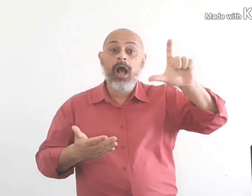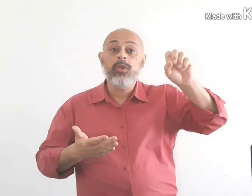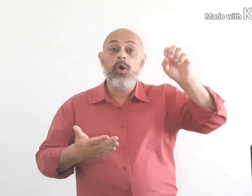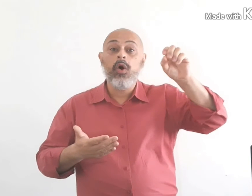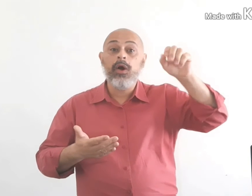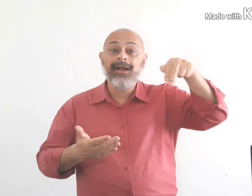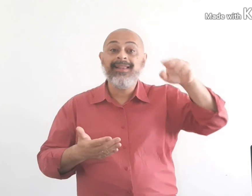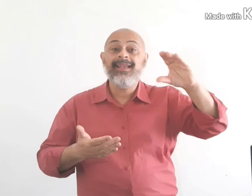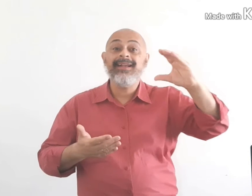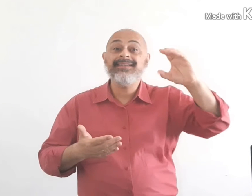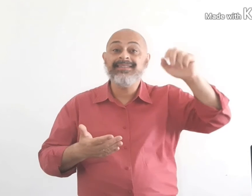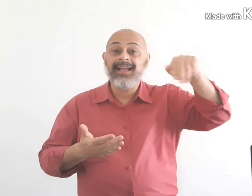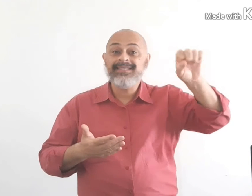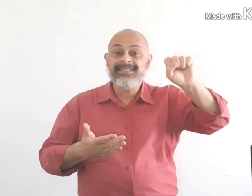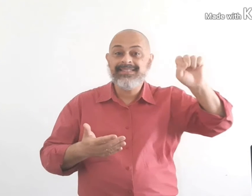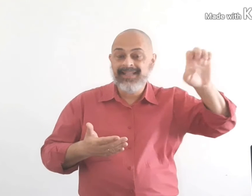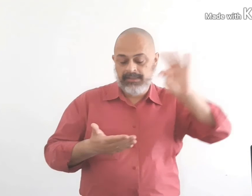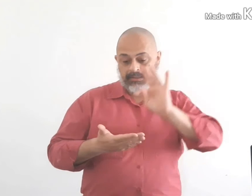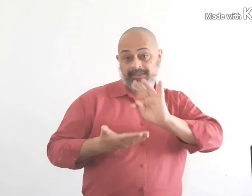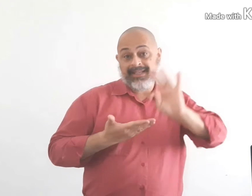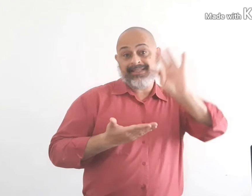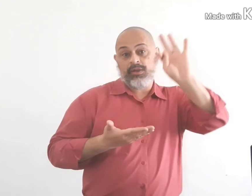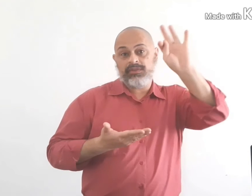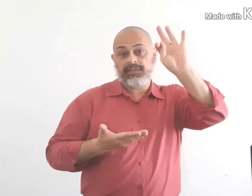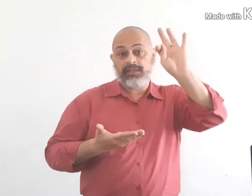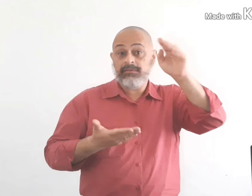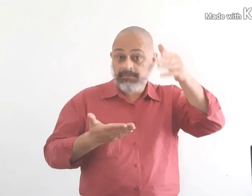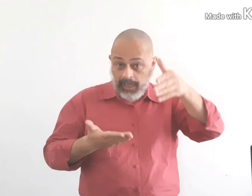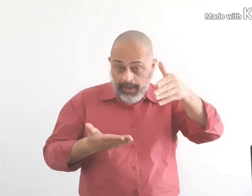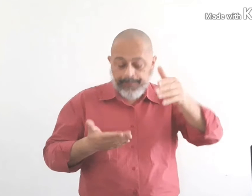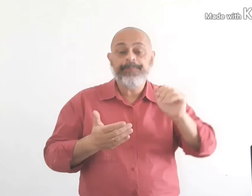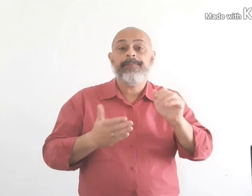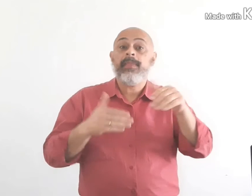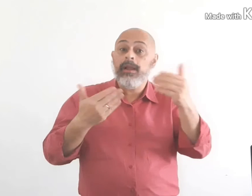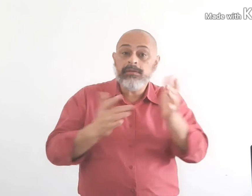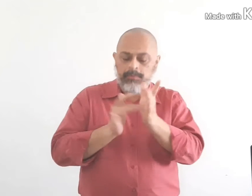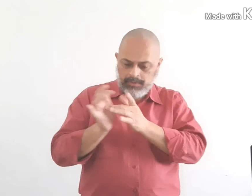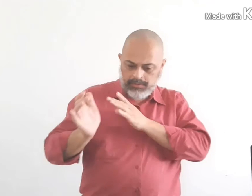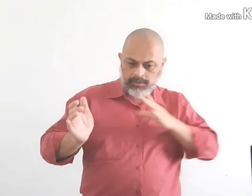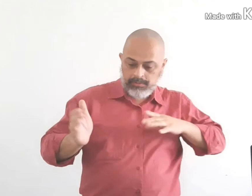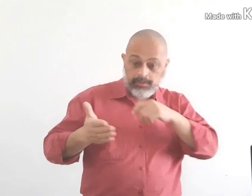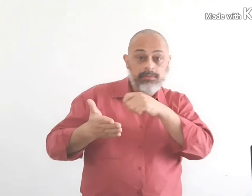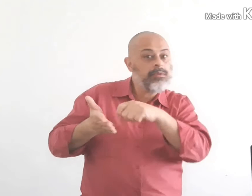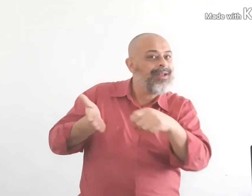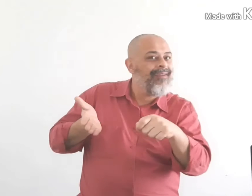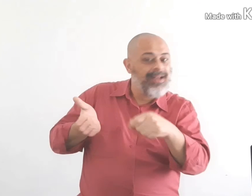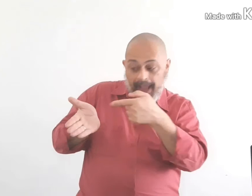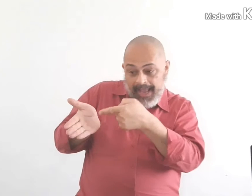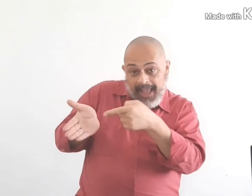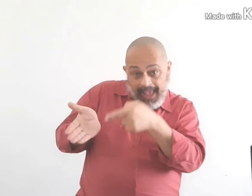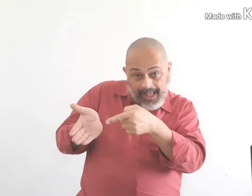Senhor escreve um perfil. E aqui nós encontramos os traços de uma igreja bíblica, de uma igreja que agrada